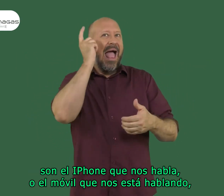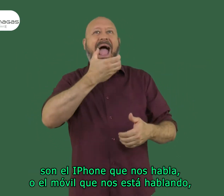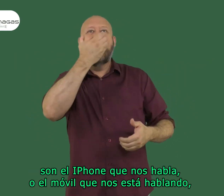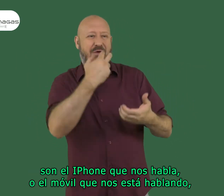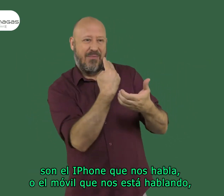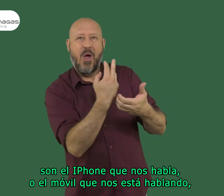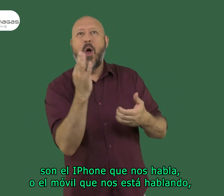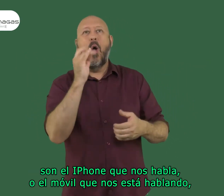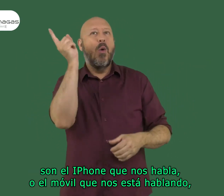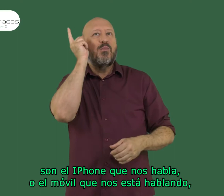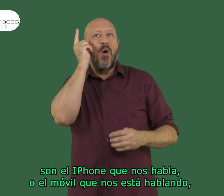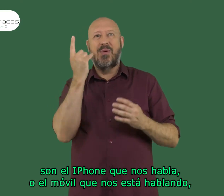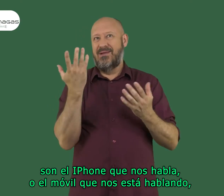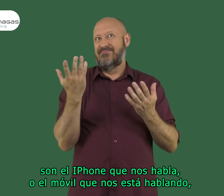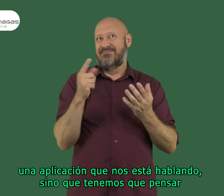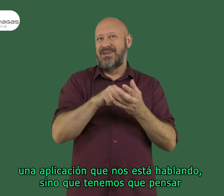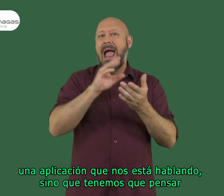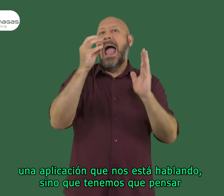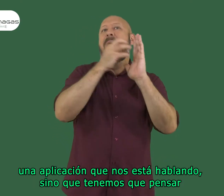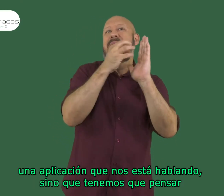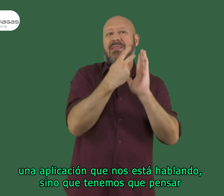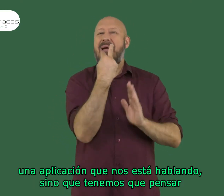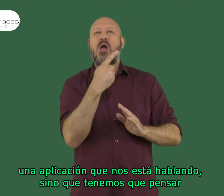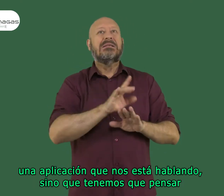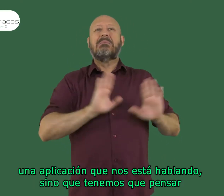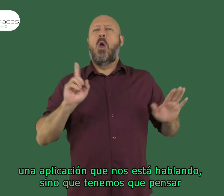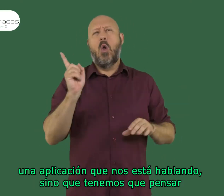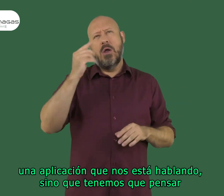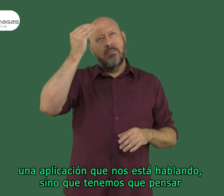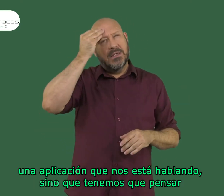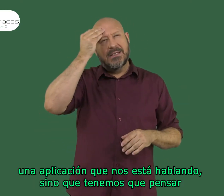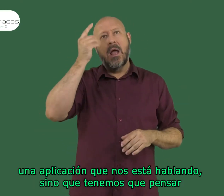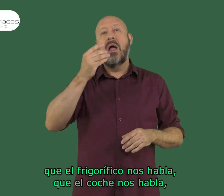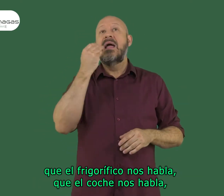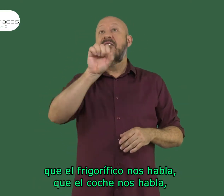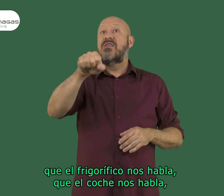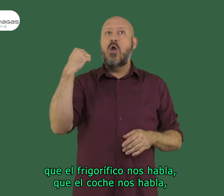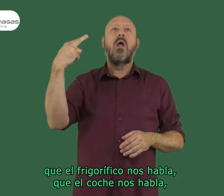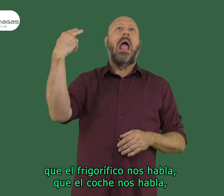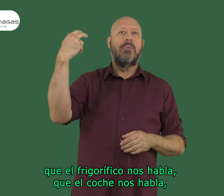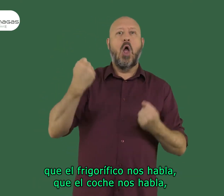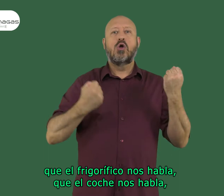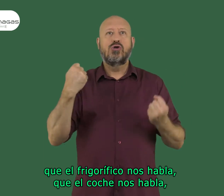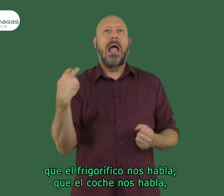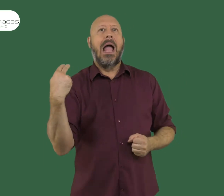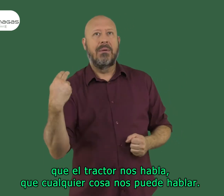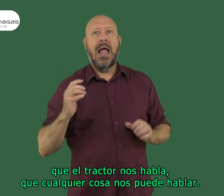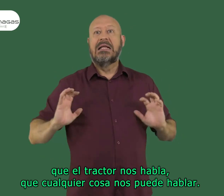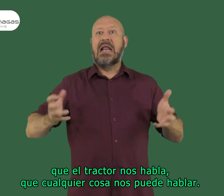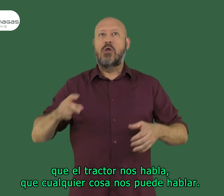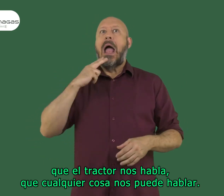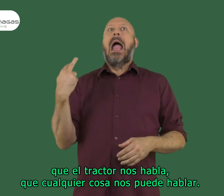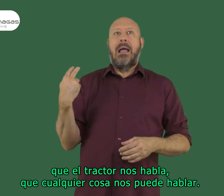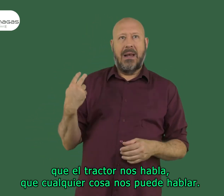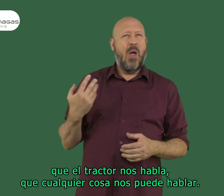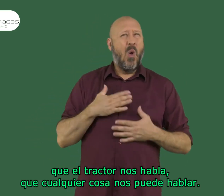que nos habla o el móvil que nos está hablando, una aplicación que nos está hablando, sino que tenemos que pensar que el frigorífico nos habla, que el coche nos habla, que el tractor nos